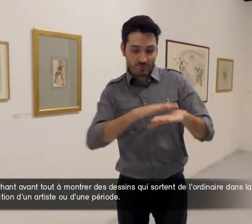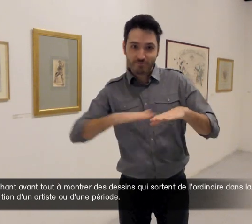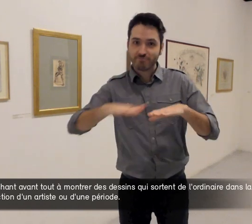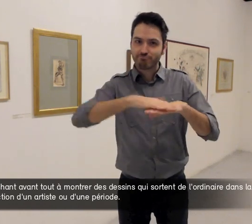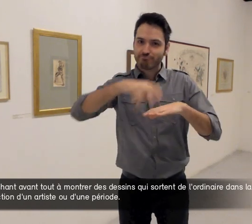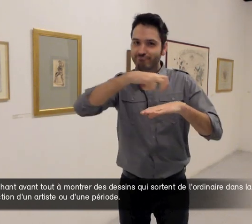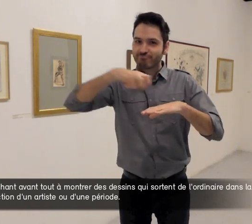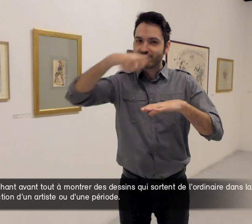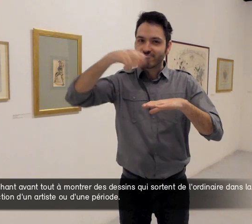période.